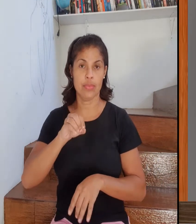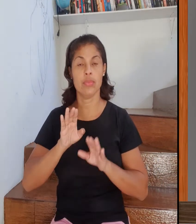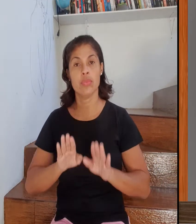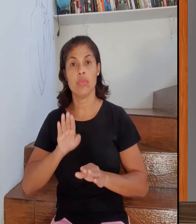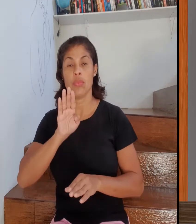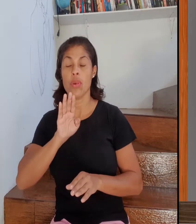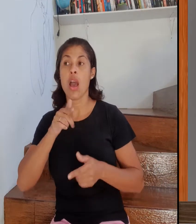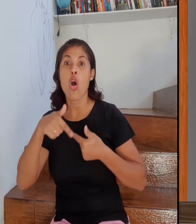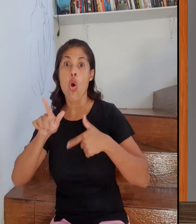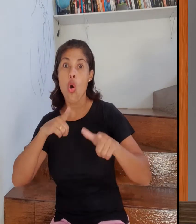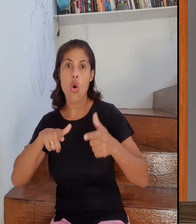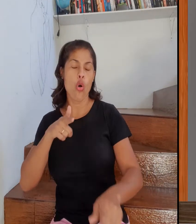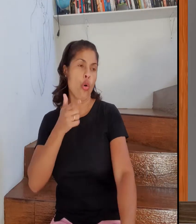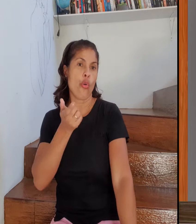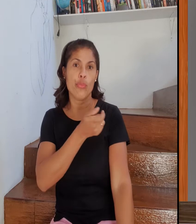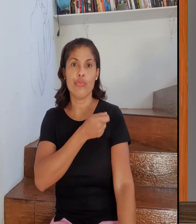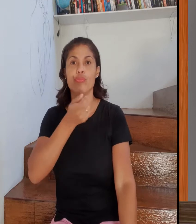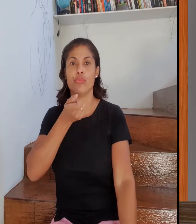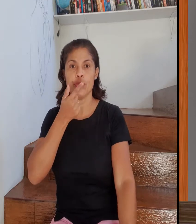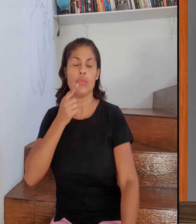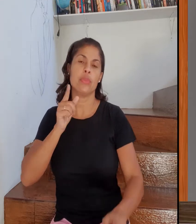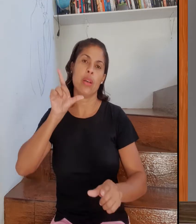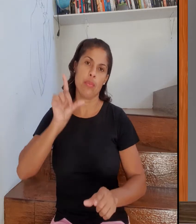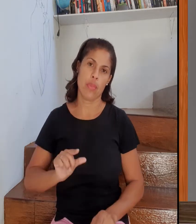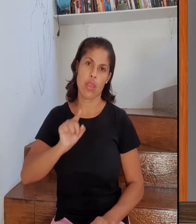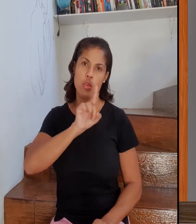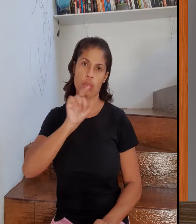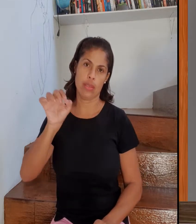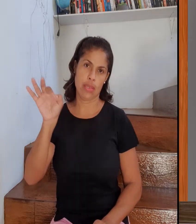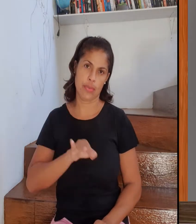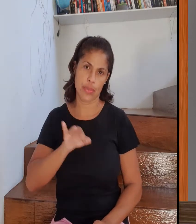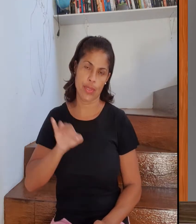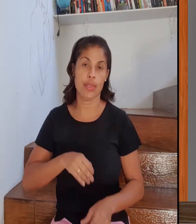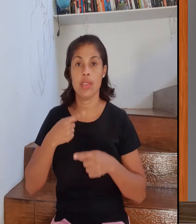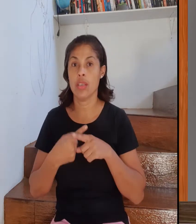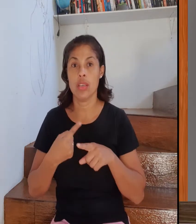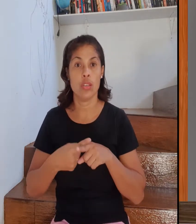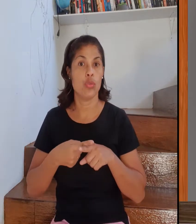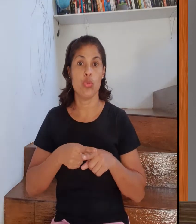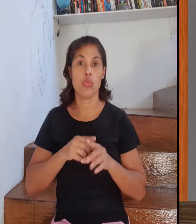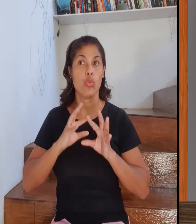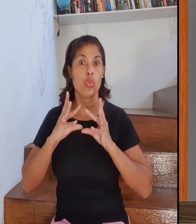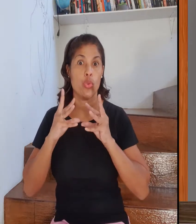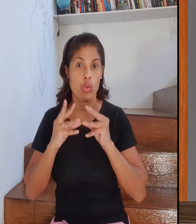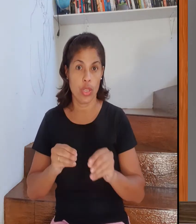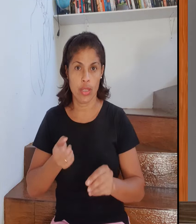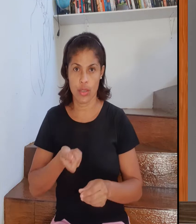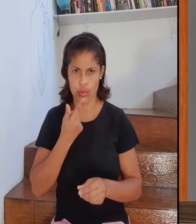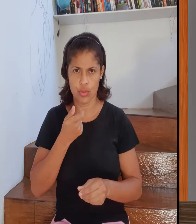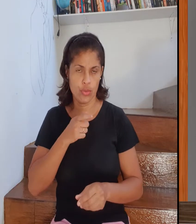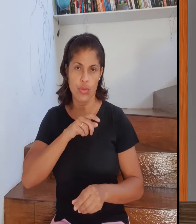biodisponibilidade por outras vias sempre será menor que 100%, uma vez que nem toda a droga é